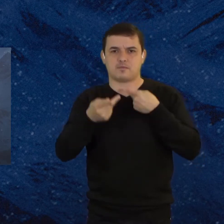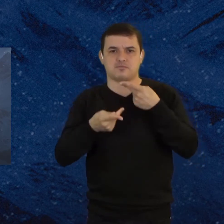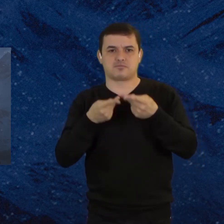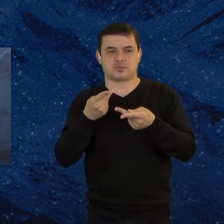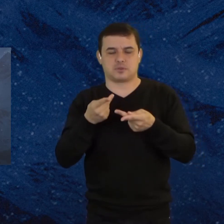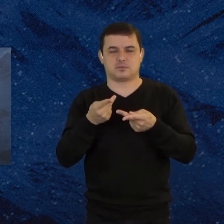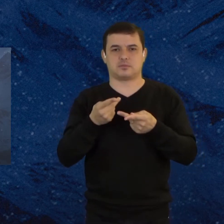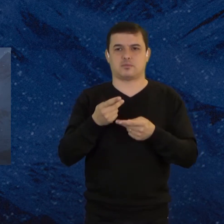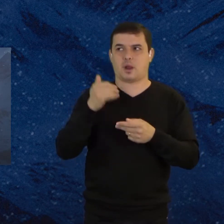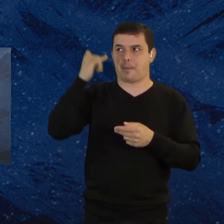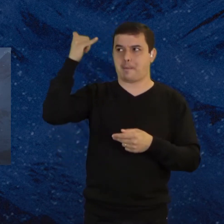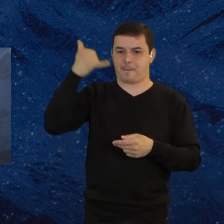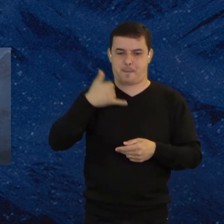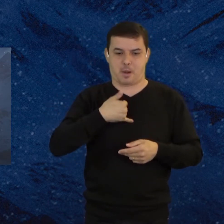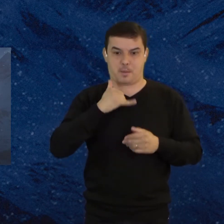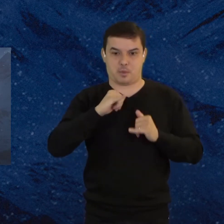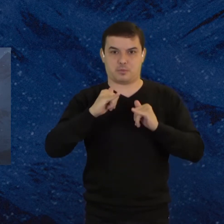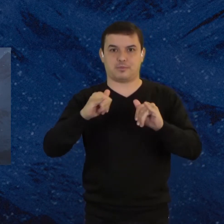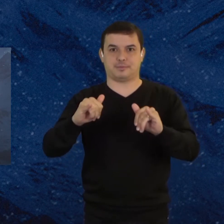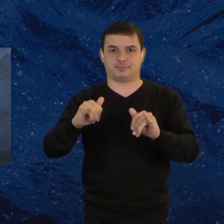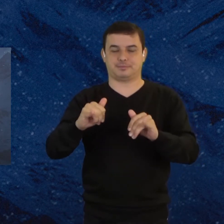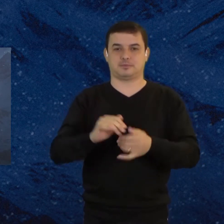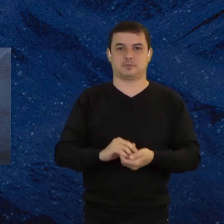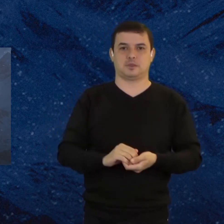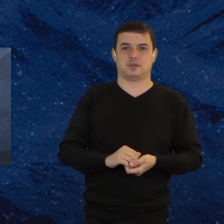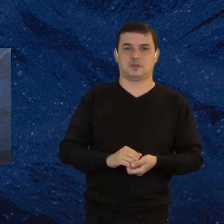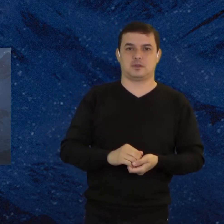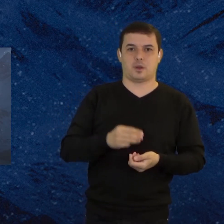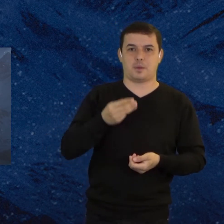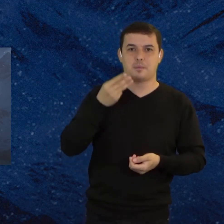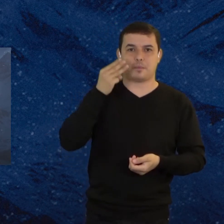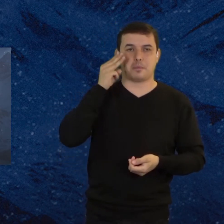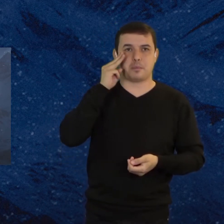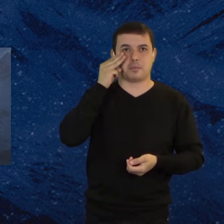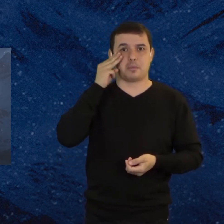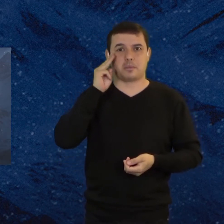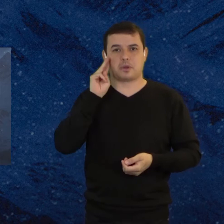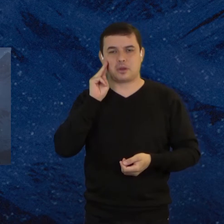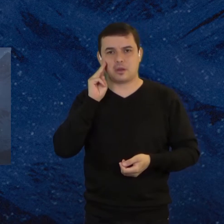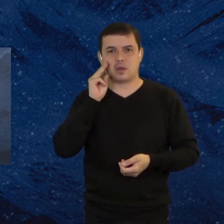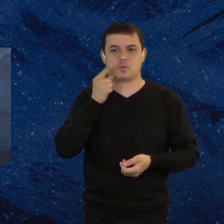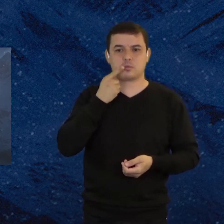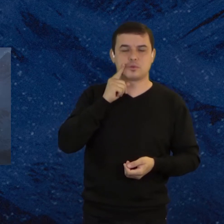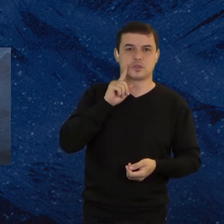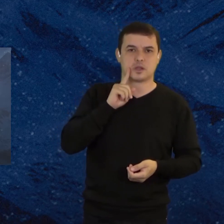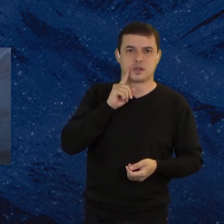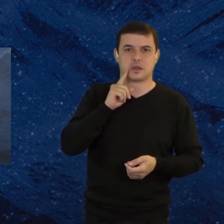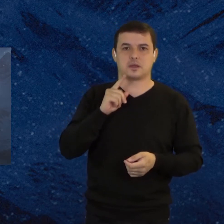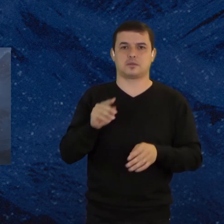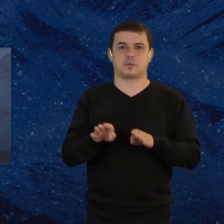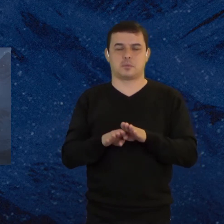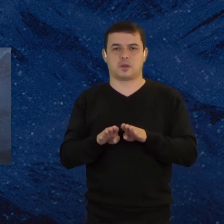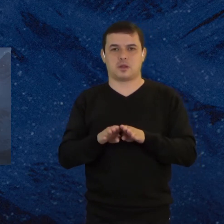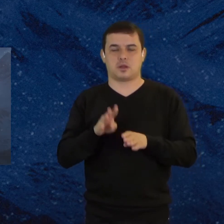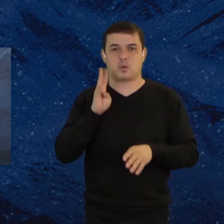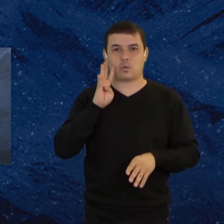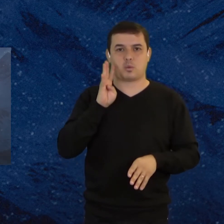nós a palavra. E durante a semana o irmão Miguel Mar, o irmão André Dong também, às quartas-feiras,